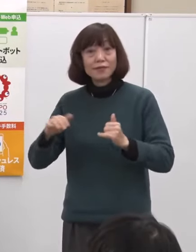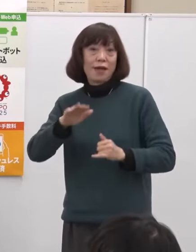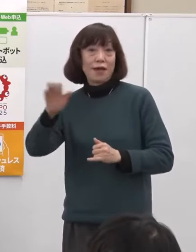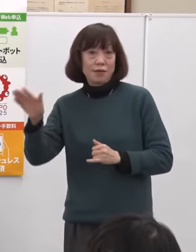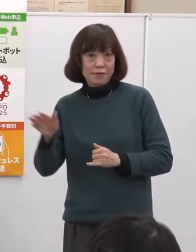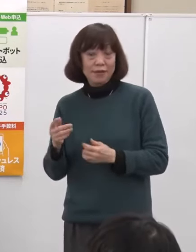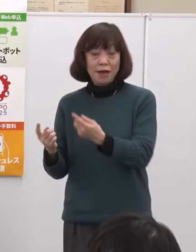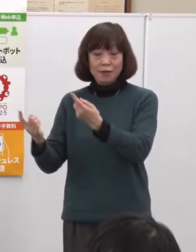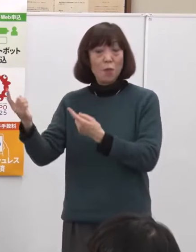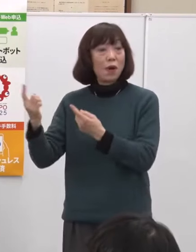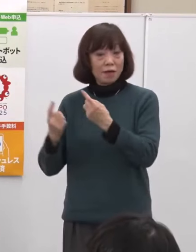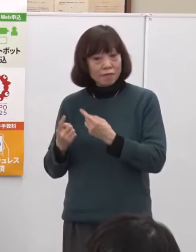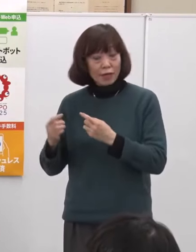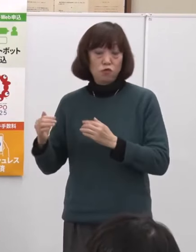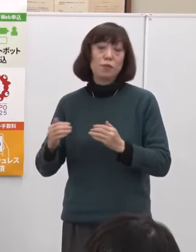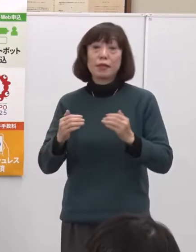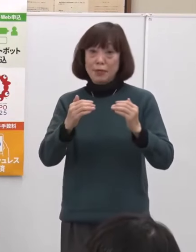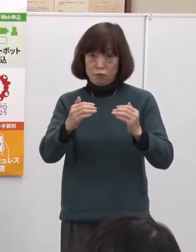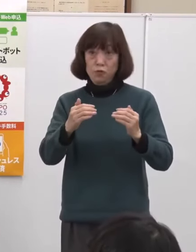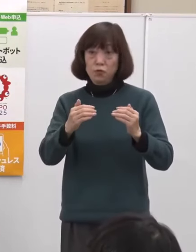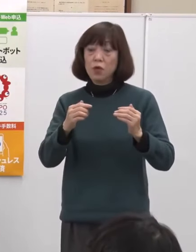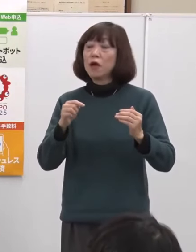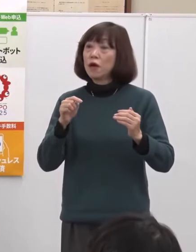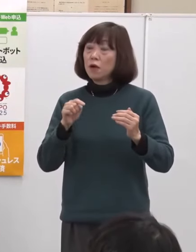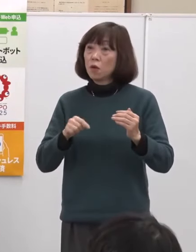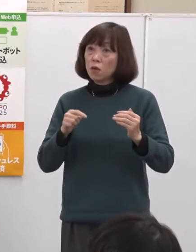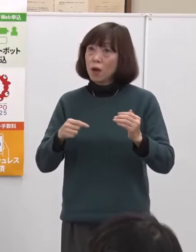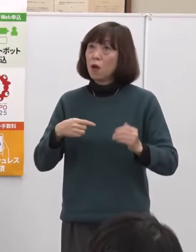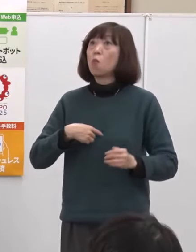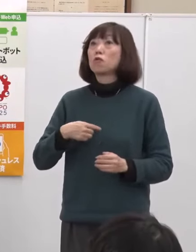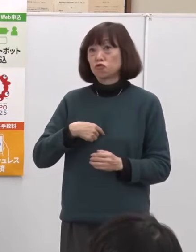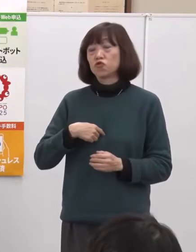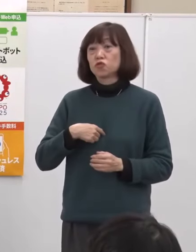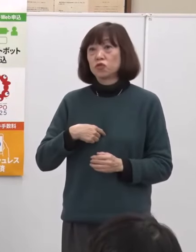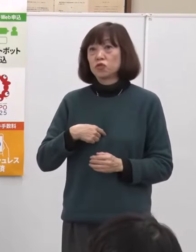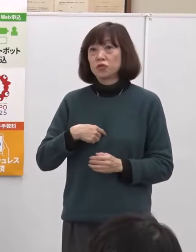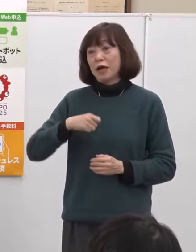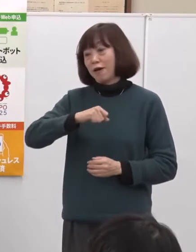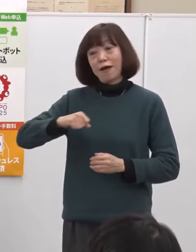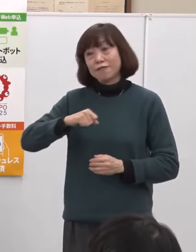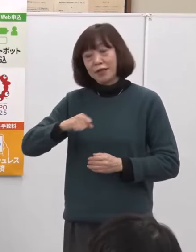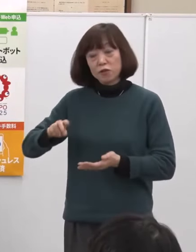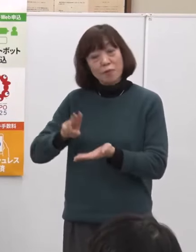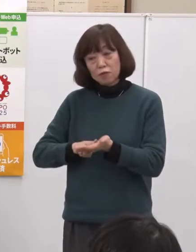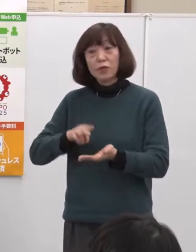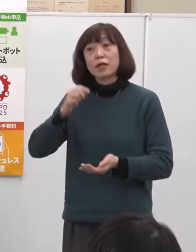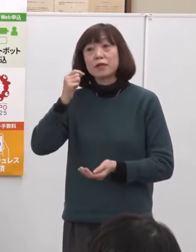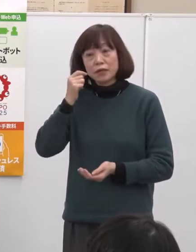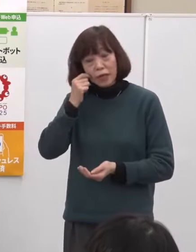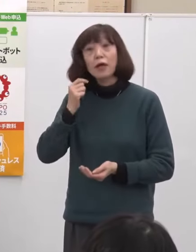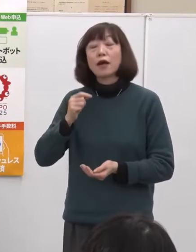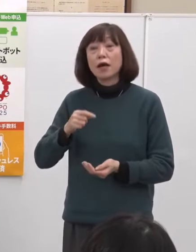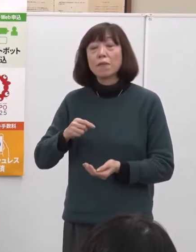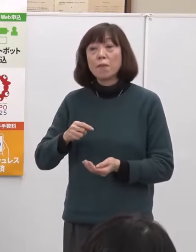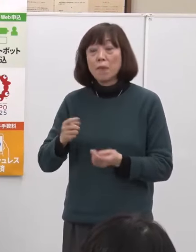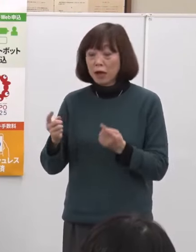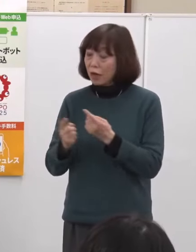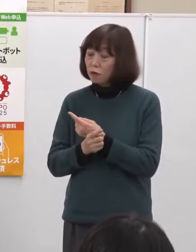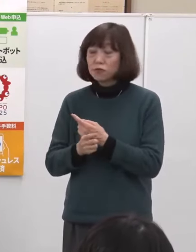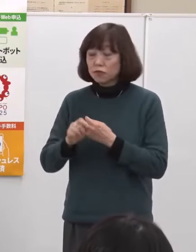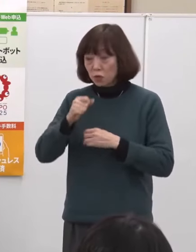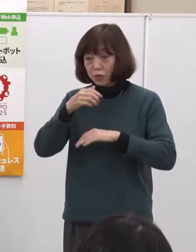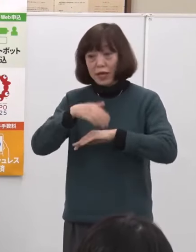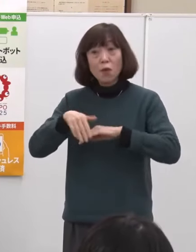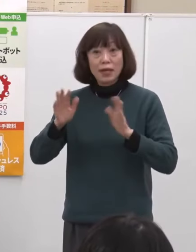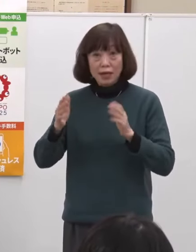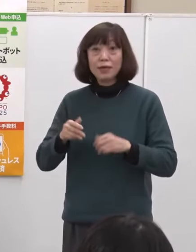、この体制をなんか僕の一存等で変えるという予定は今のところありません。ただ市民の説明会はこれ開催